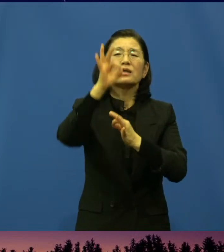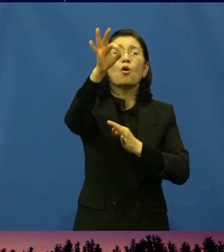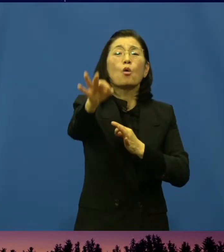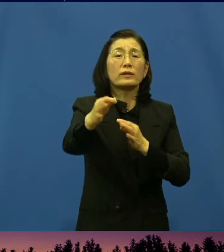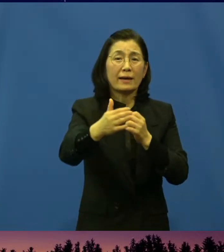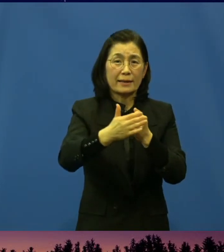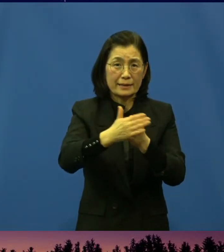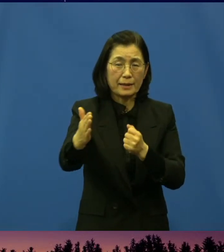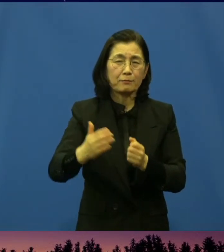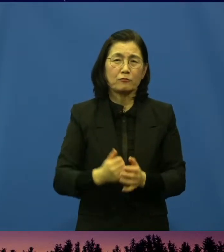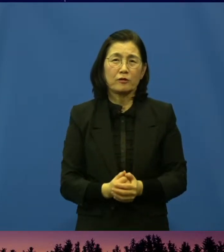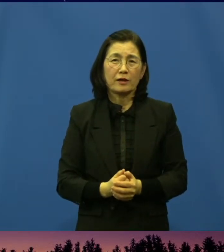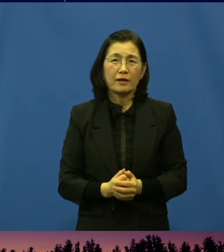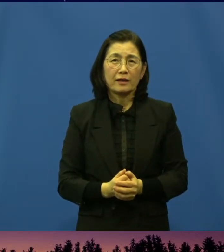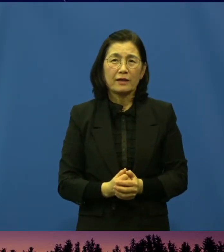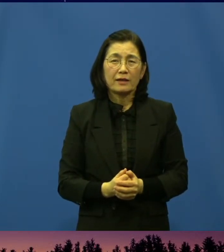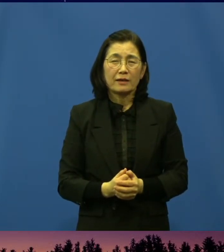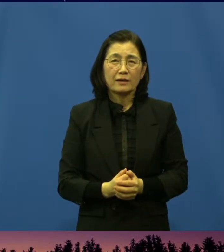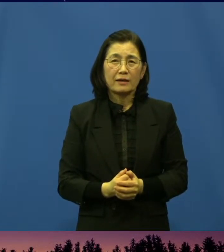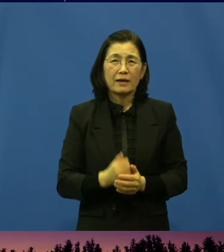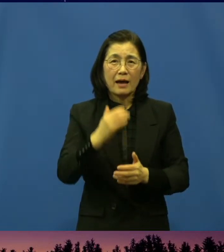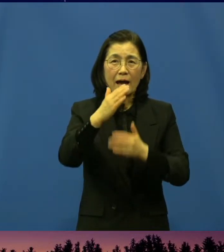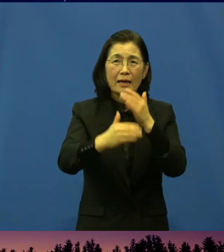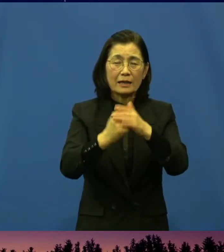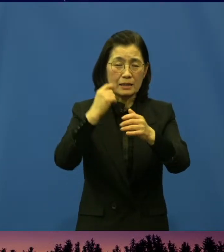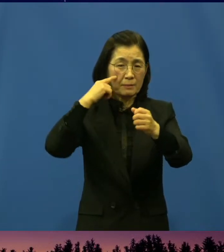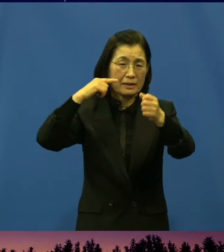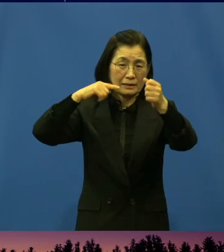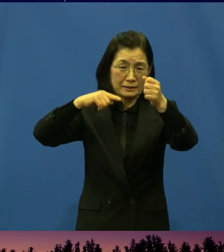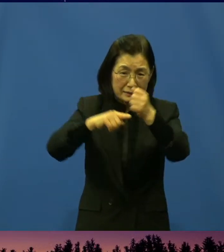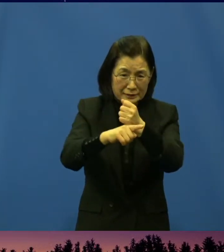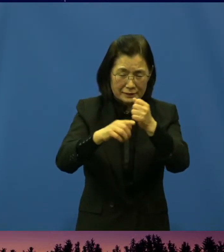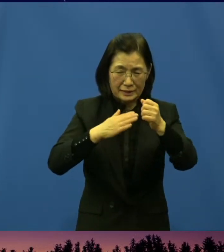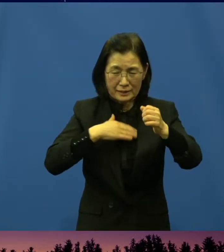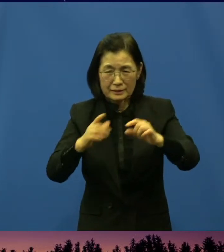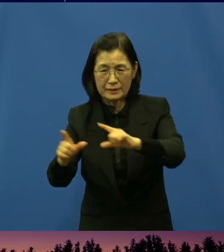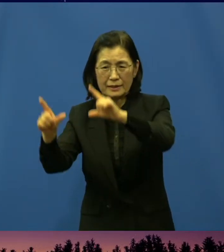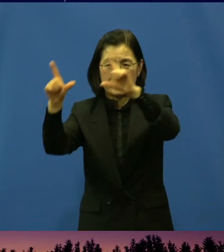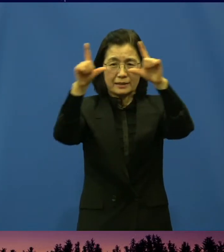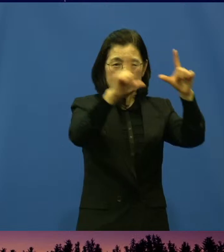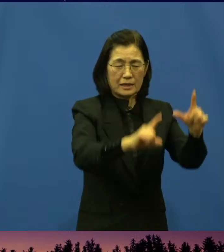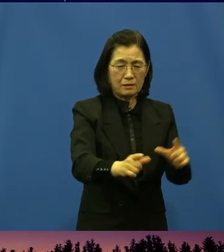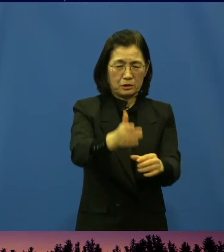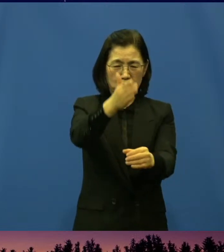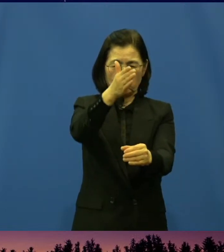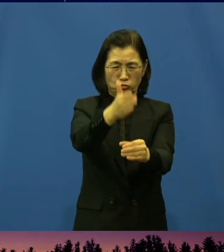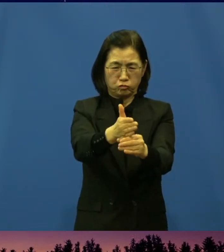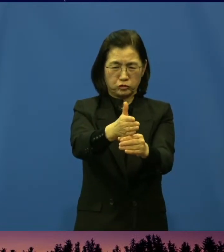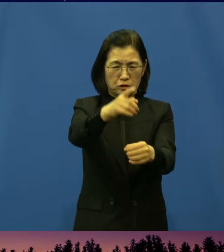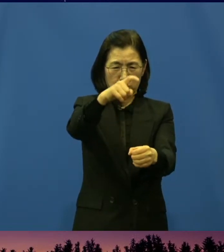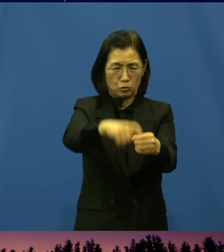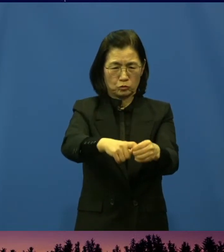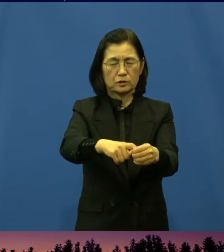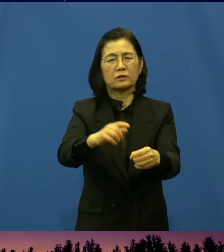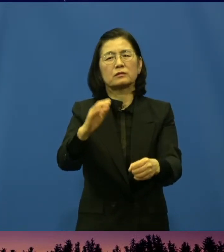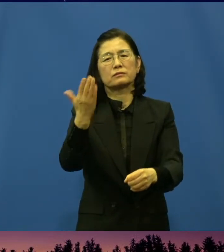그 뜻이 우리의 삶의 가장 중심에 놓여 있는 목적이 되어야 됩니다. 자, 그러면